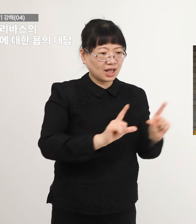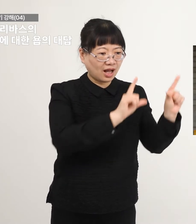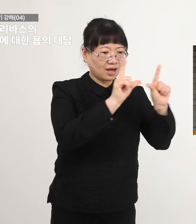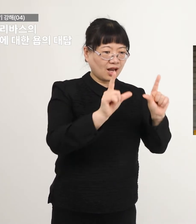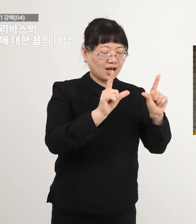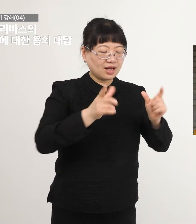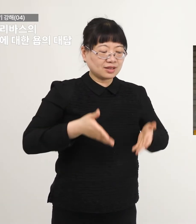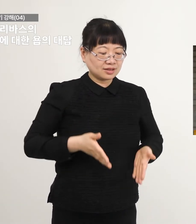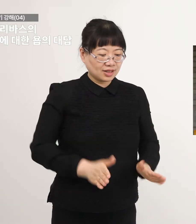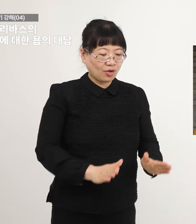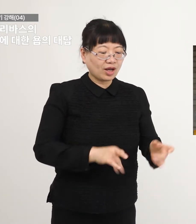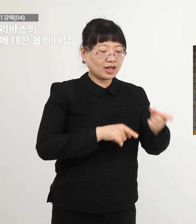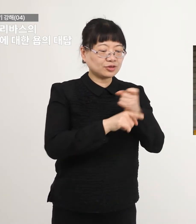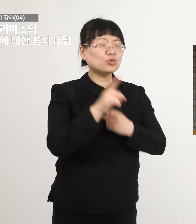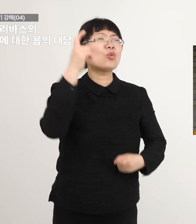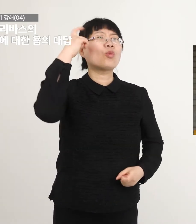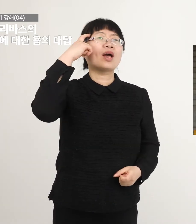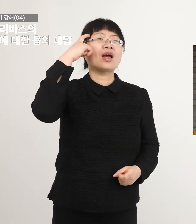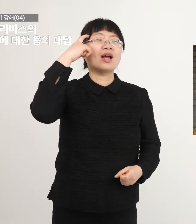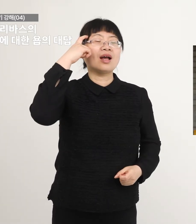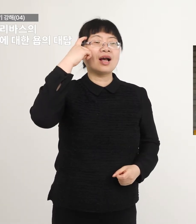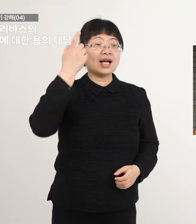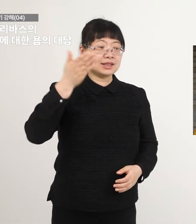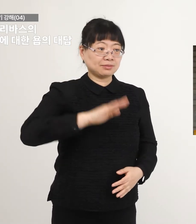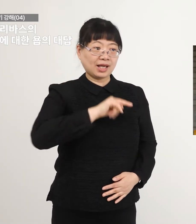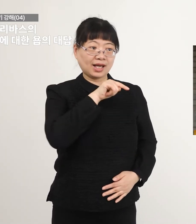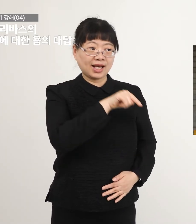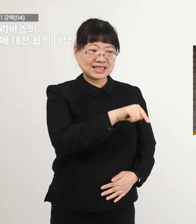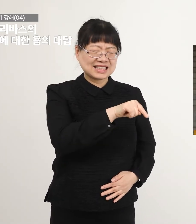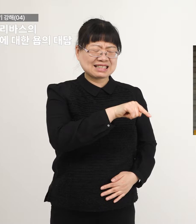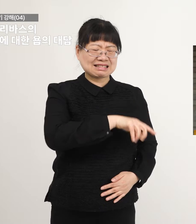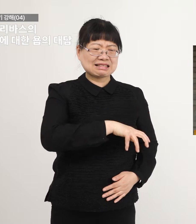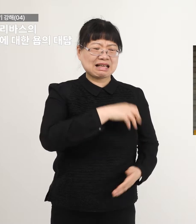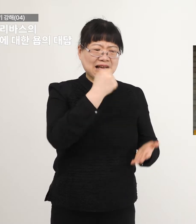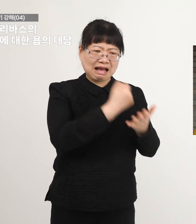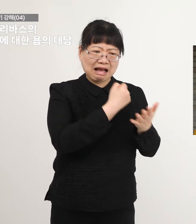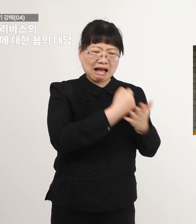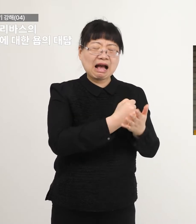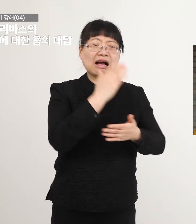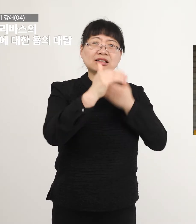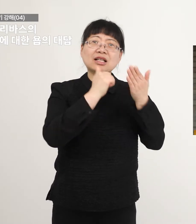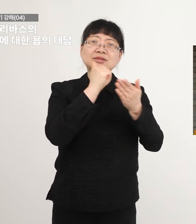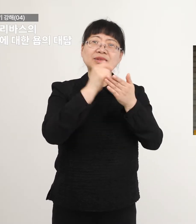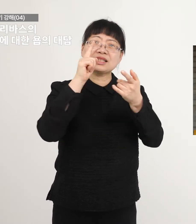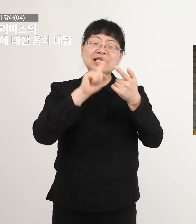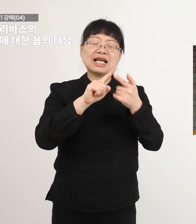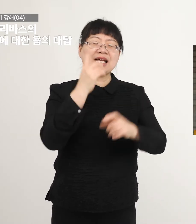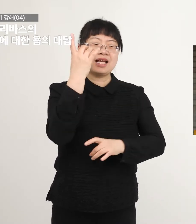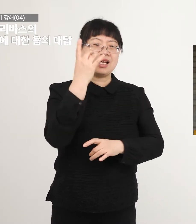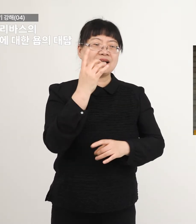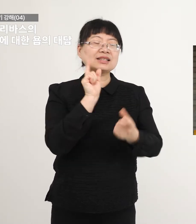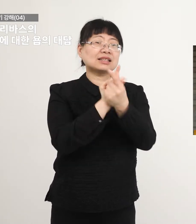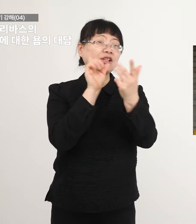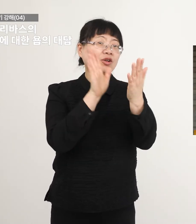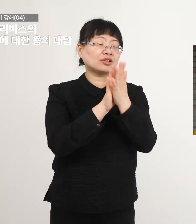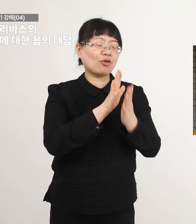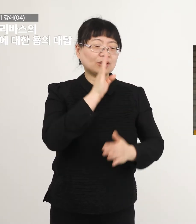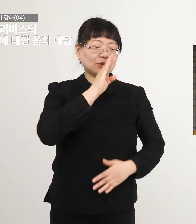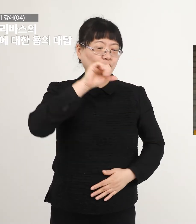해서 그것이 하나님에 대한 직접적인 저주는 아니에요. 그건 근본적으로 좀